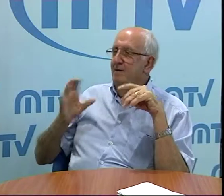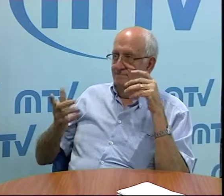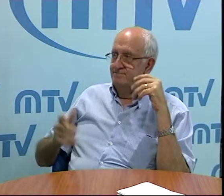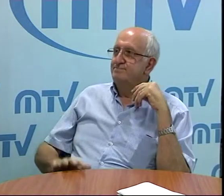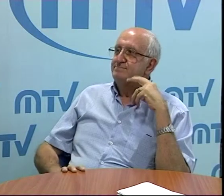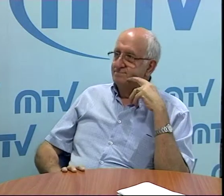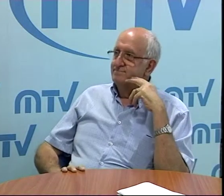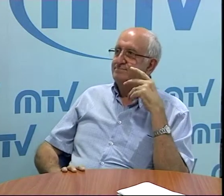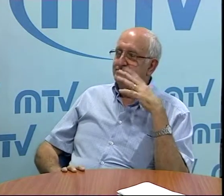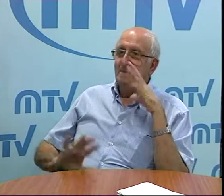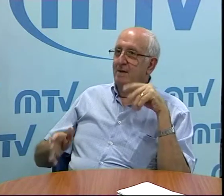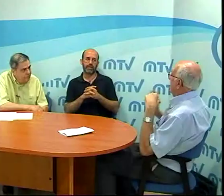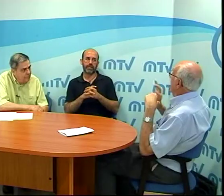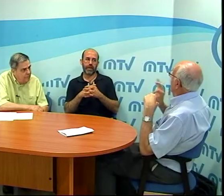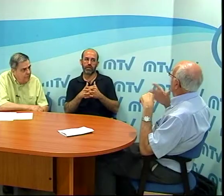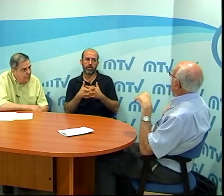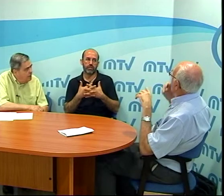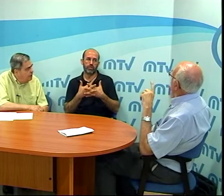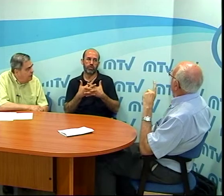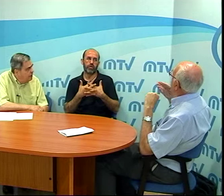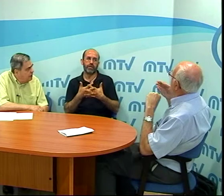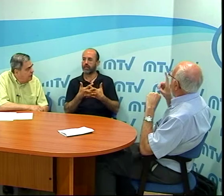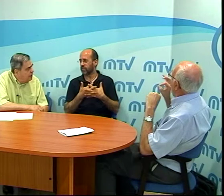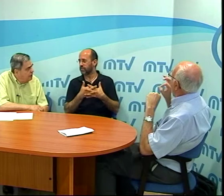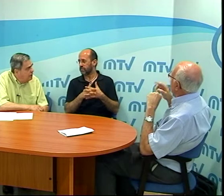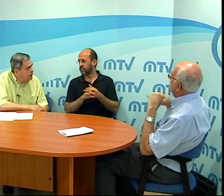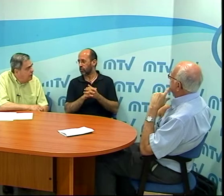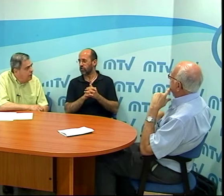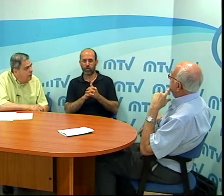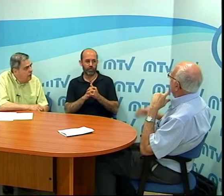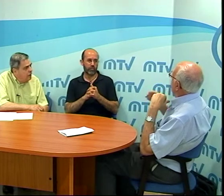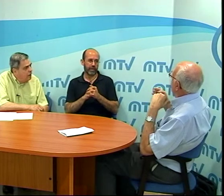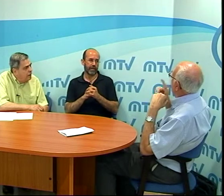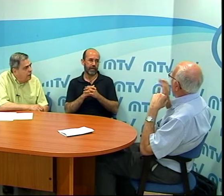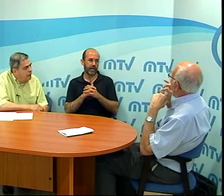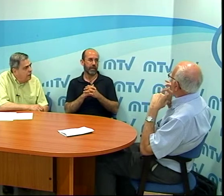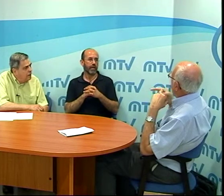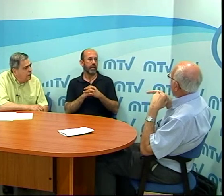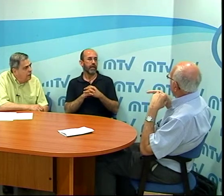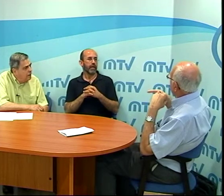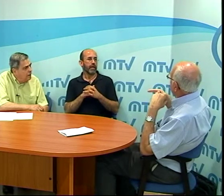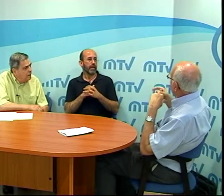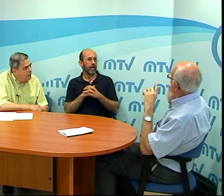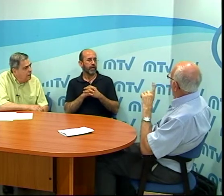veo a un sordo de Sudamérica signando, yo no lo entiendo, no lo puedo entender.